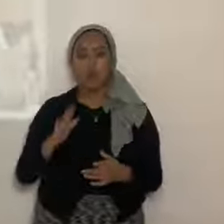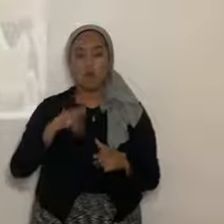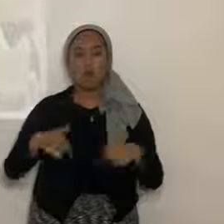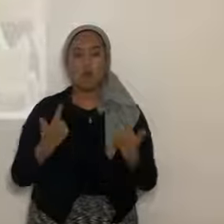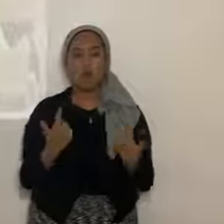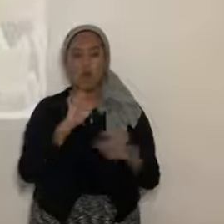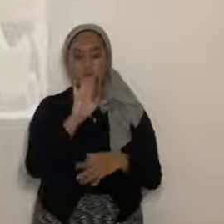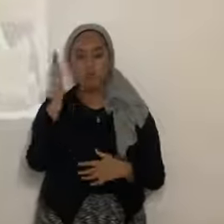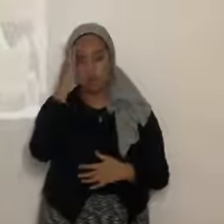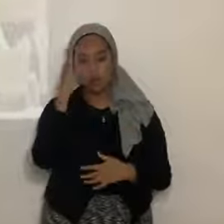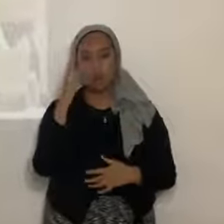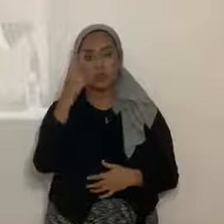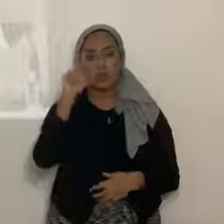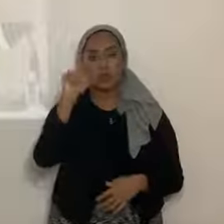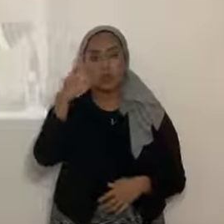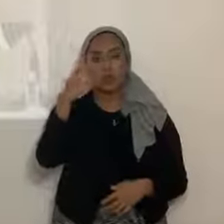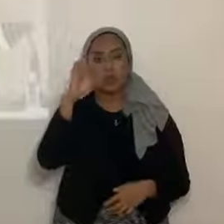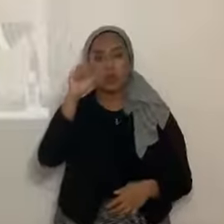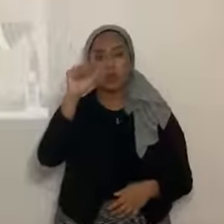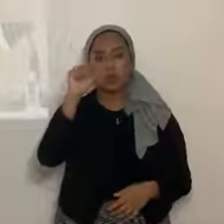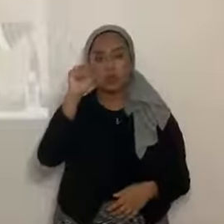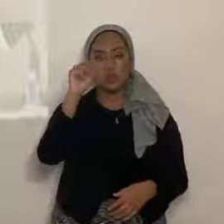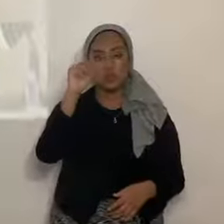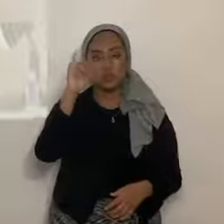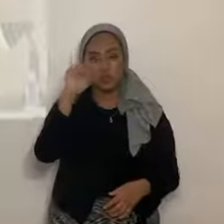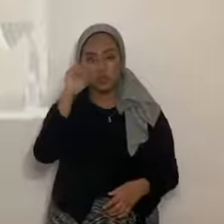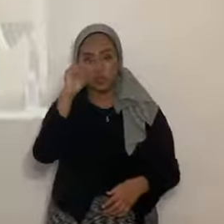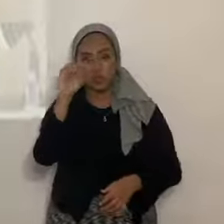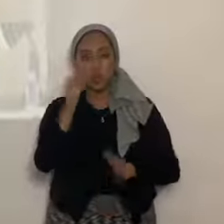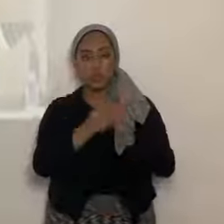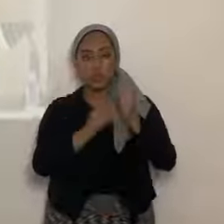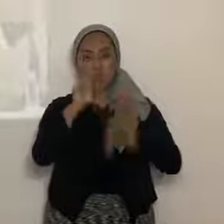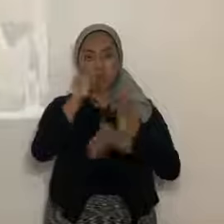2 de Tesalonicenses, capítulo 2, verso 10 y 11.